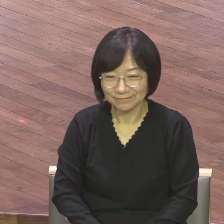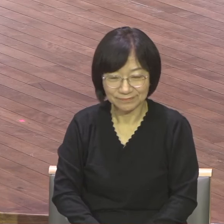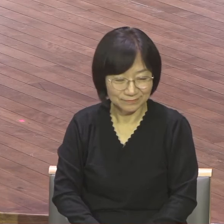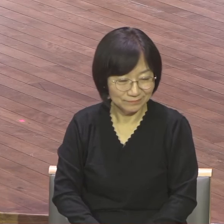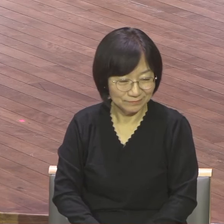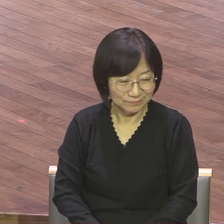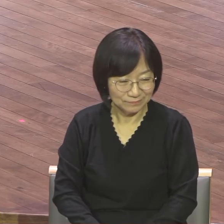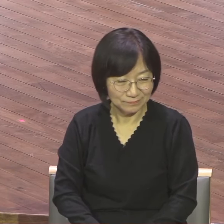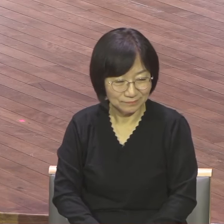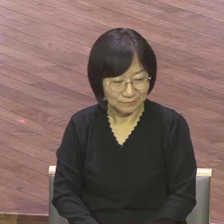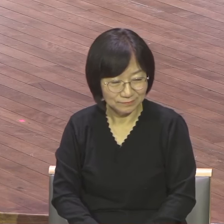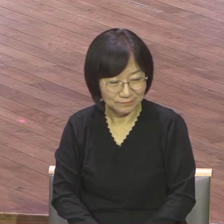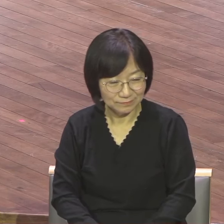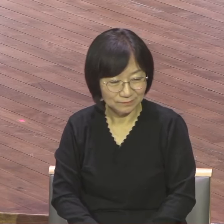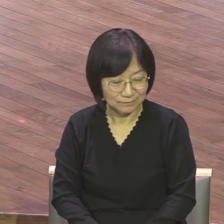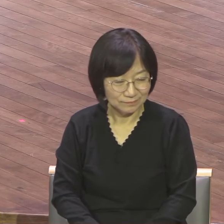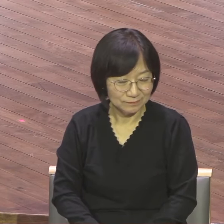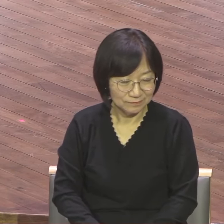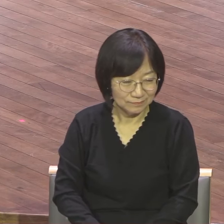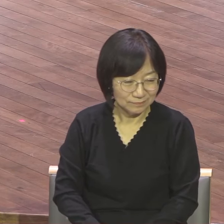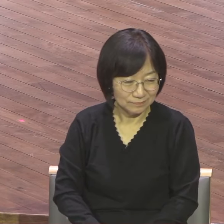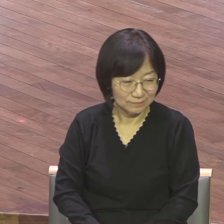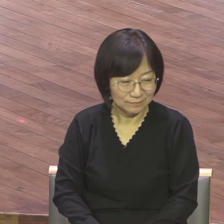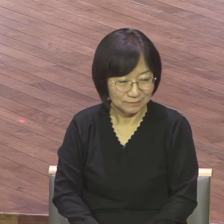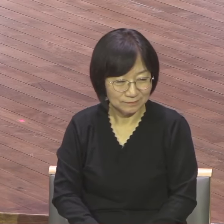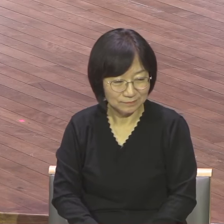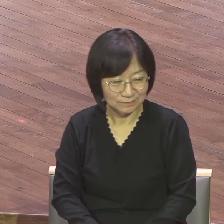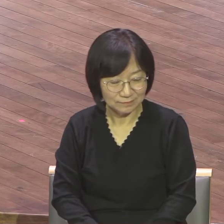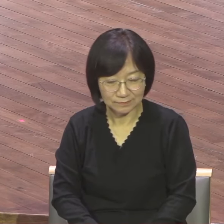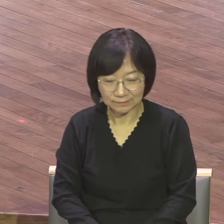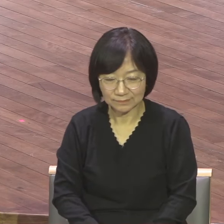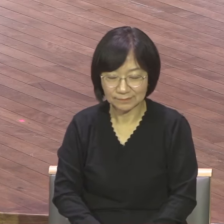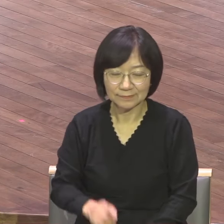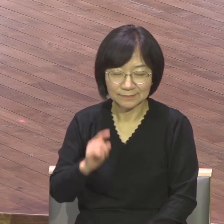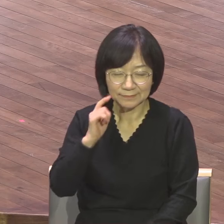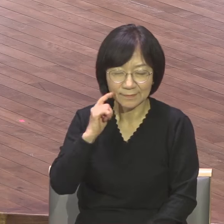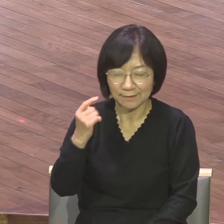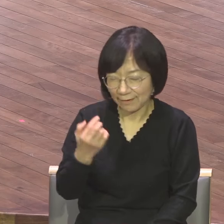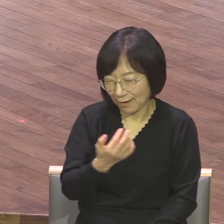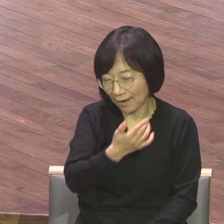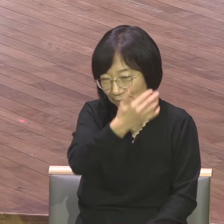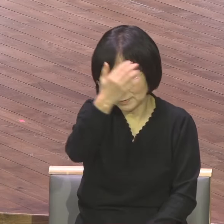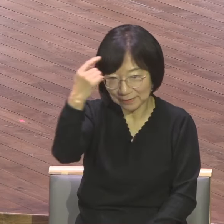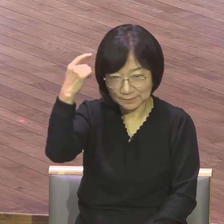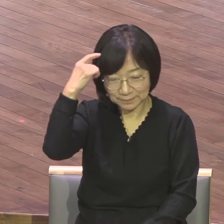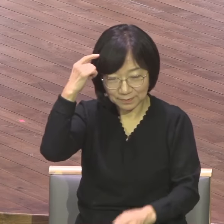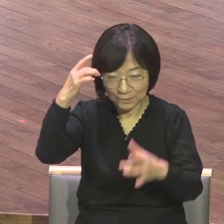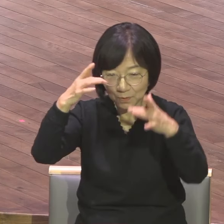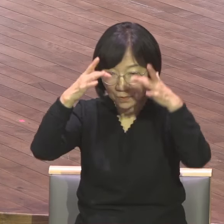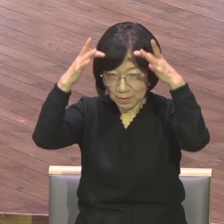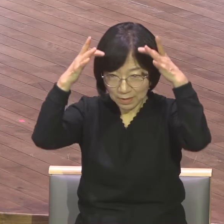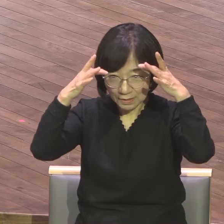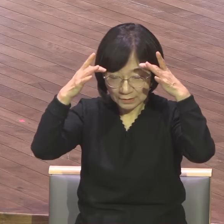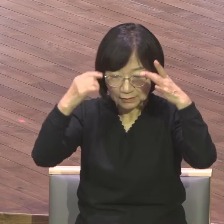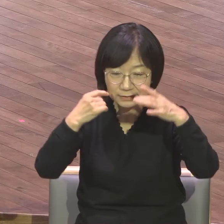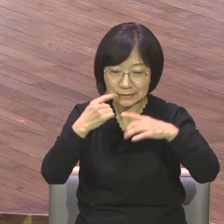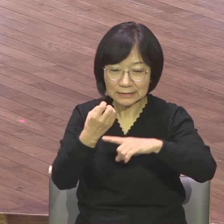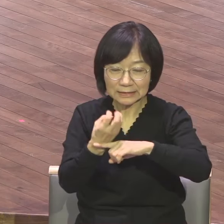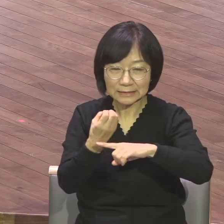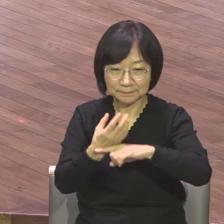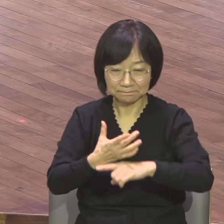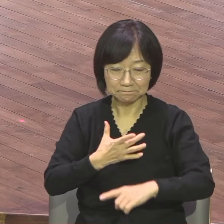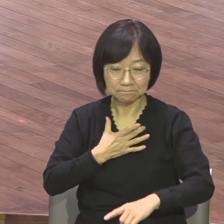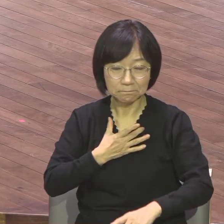이 말은요 아름다운 머리에 아름다운 관 내 목에 금사슬 이 무슨 말입니까?